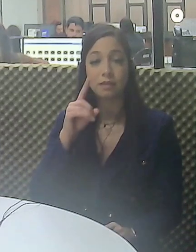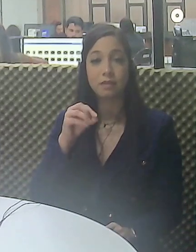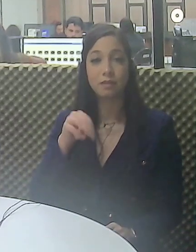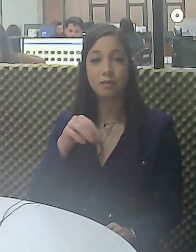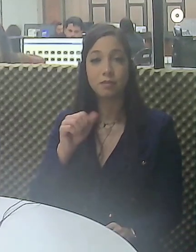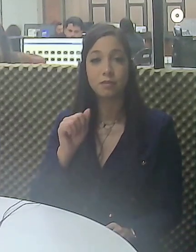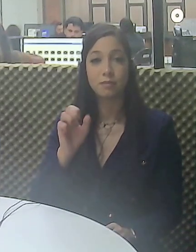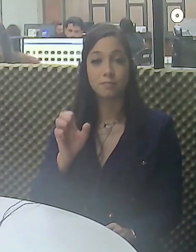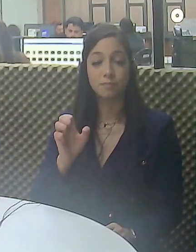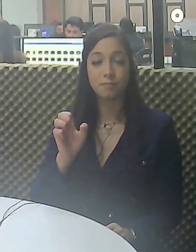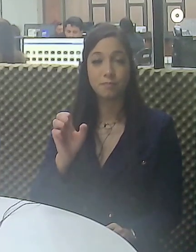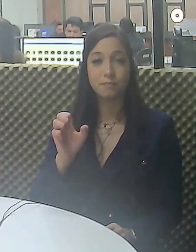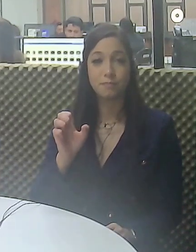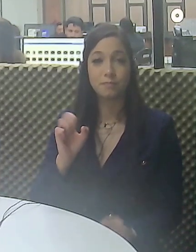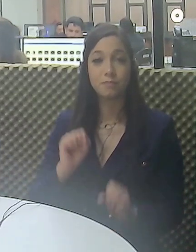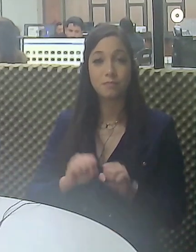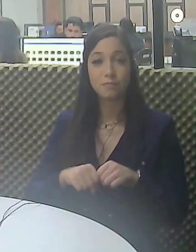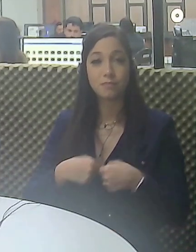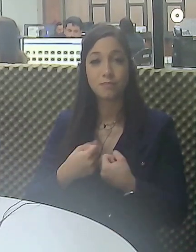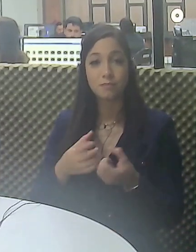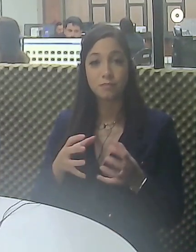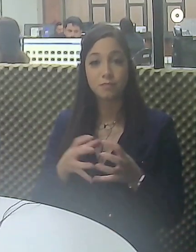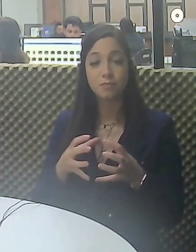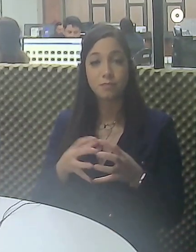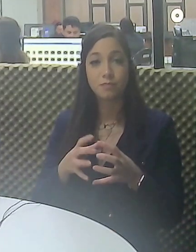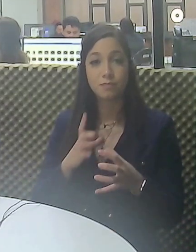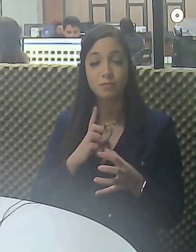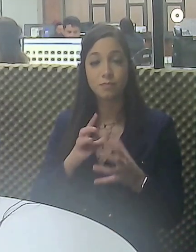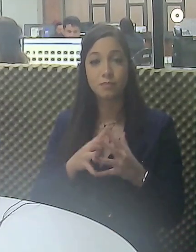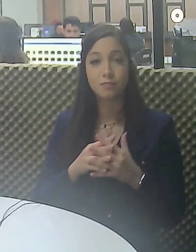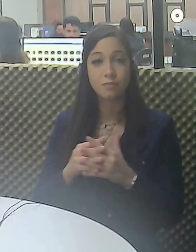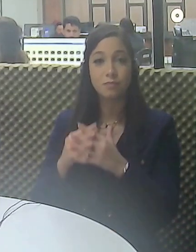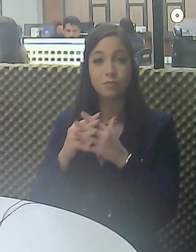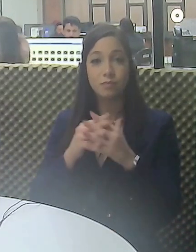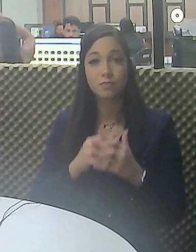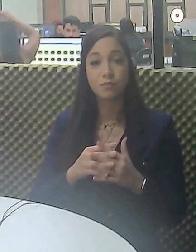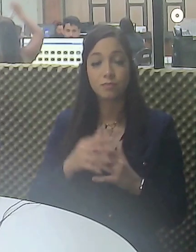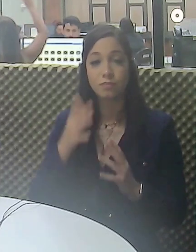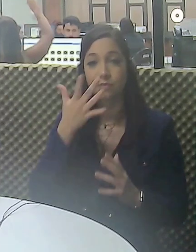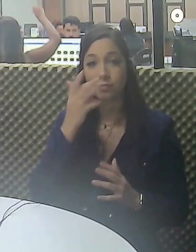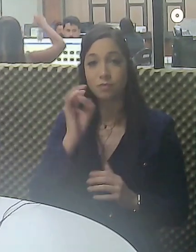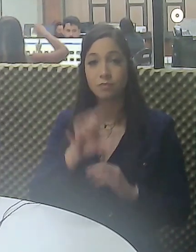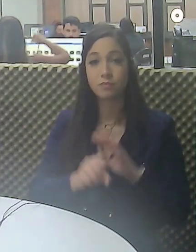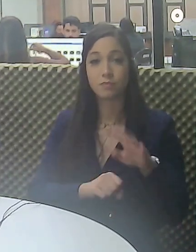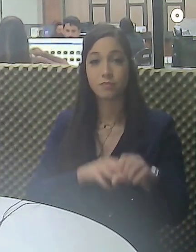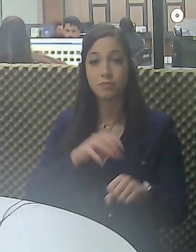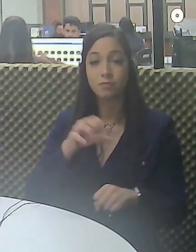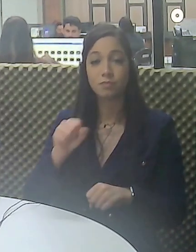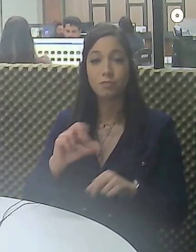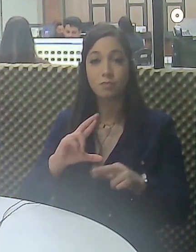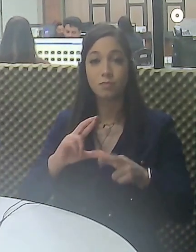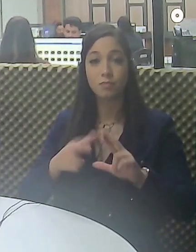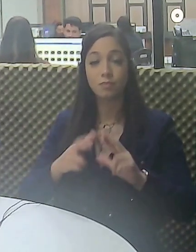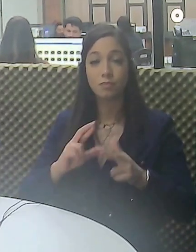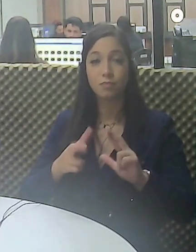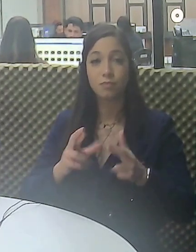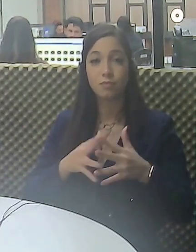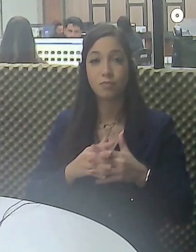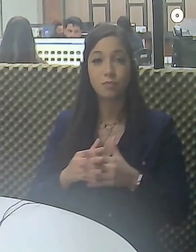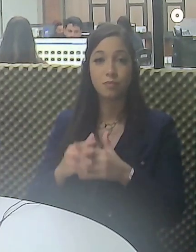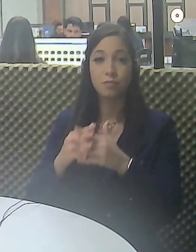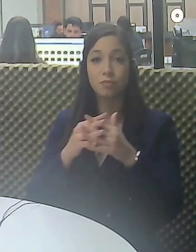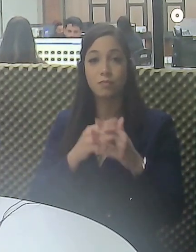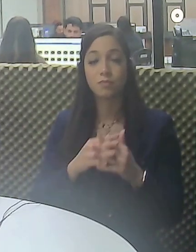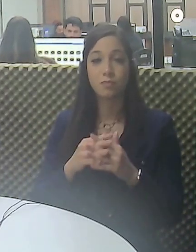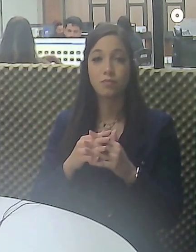Esgoto, o DEMAI. A Força-Tarefa ainda conta com caminhões para os serviços de catatreco e coleta seletiva, caminhões